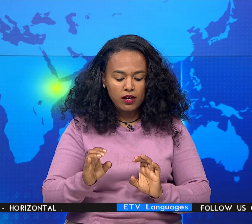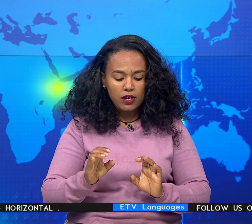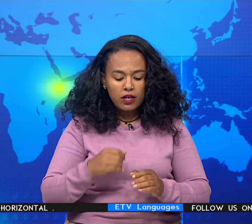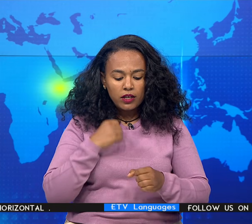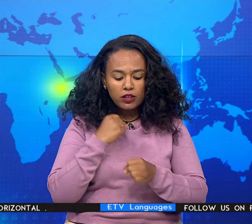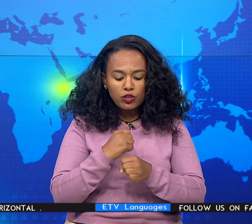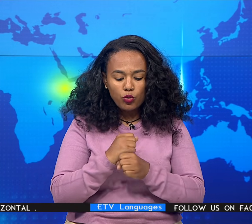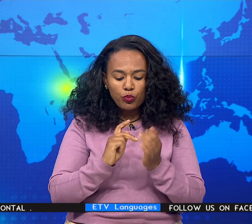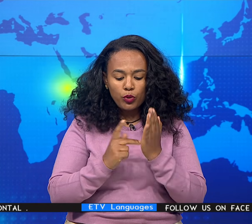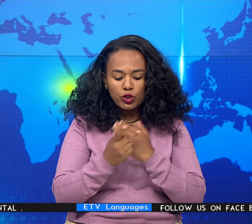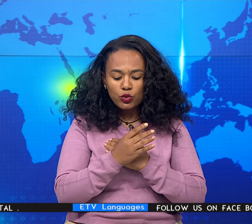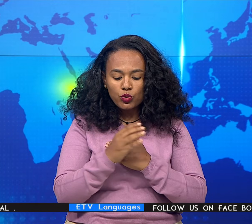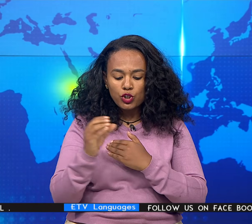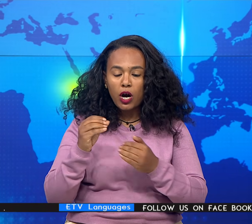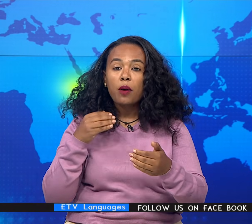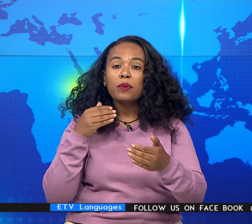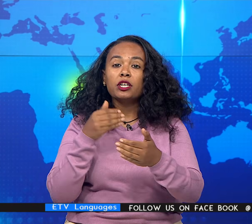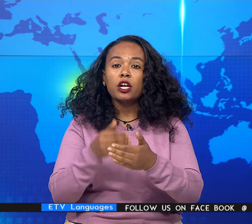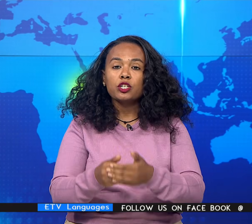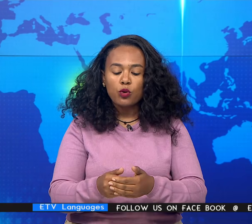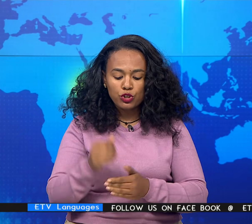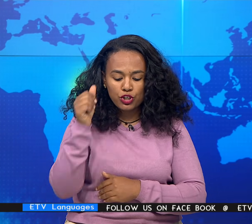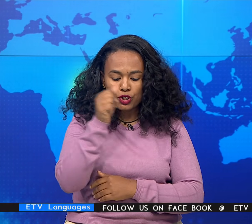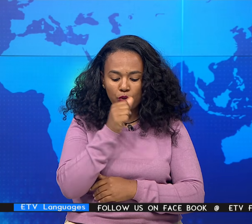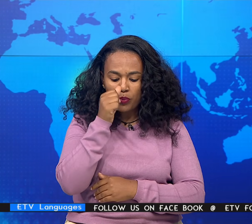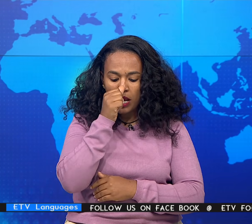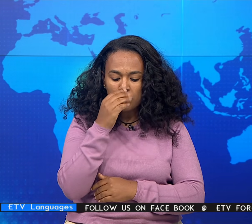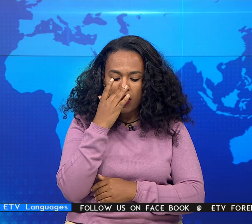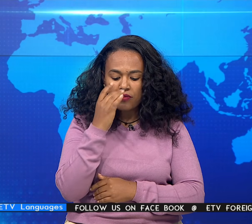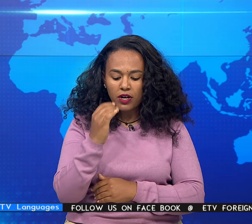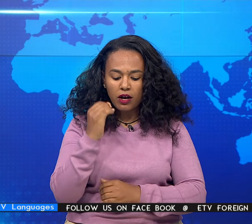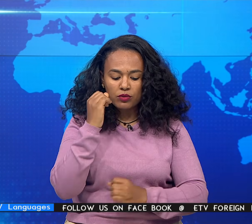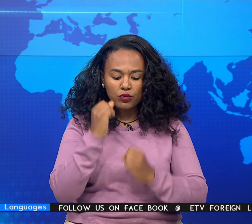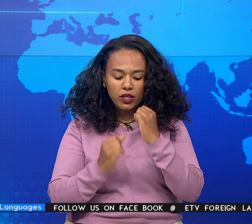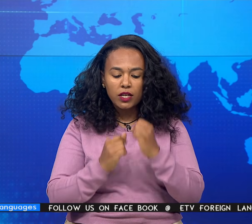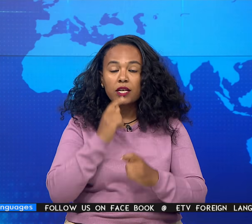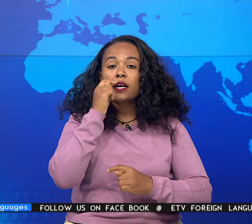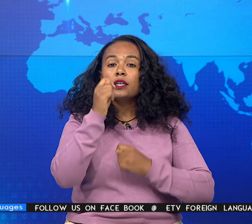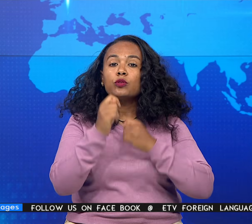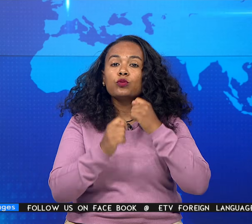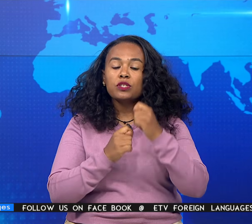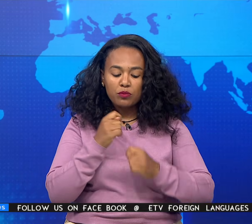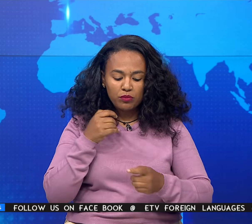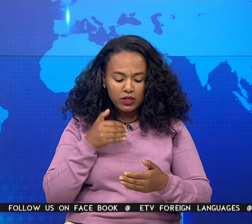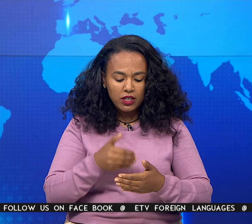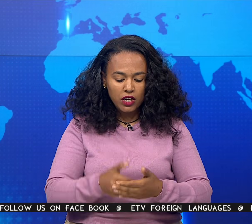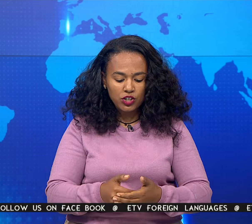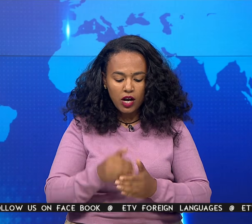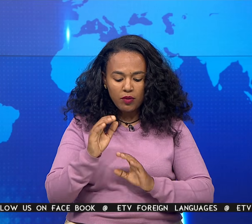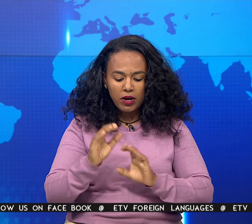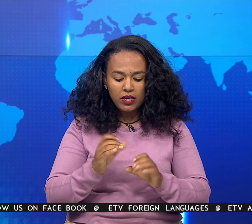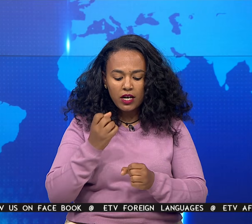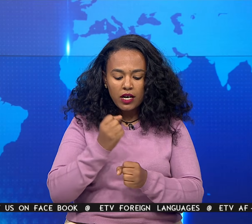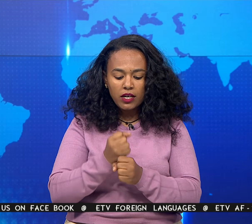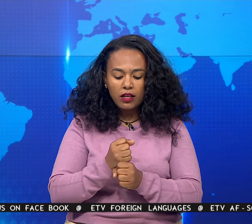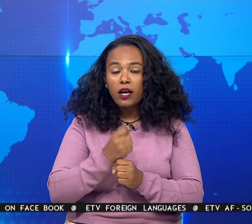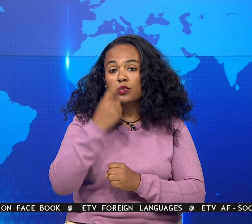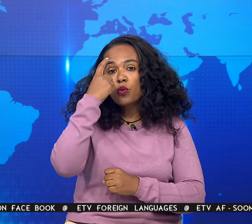አድርጎታል። የተሰሩ ፕሮጀክቶችና መዳረሻዎች ኢትዮጵያን በአፍሪካ ተወዳዳሪ የቱሪዝም መዳረሻ